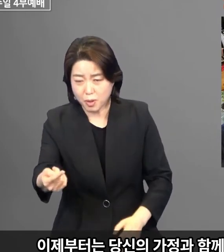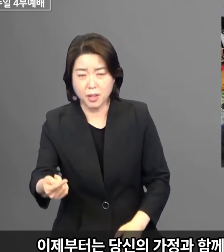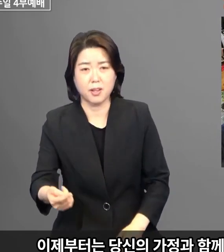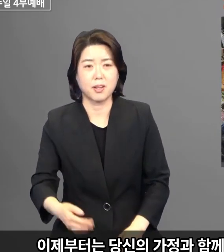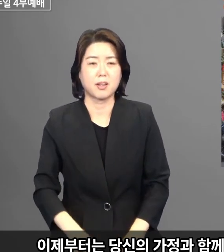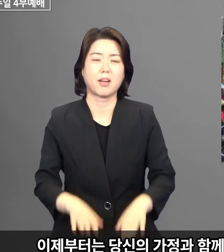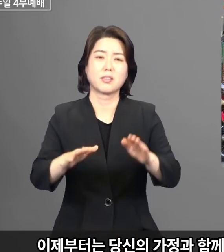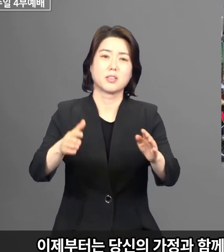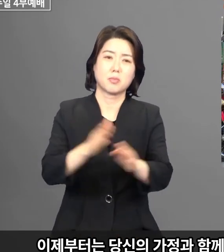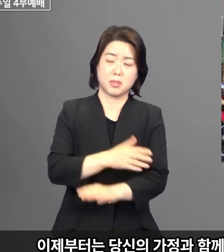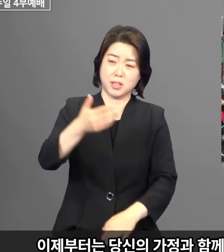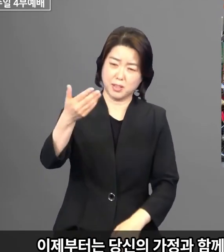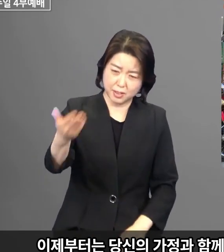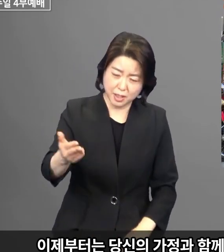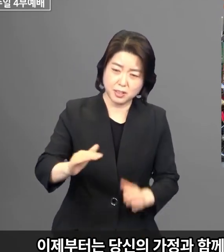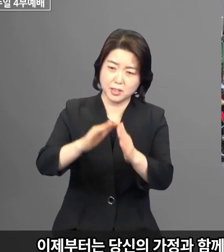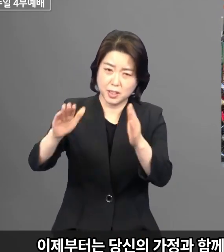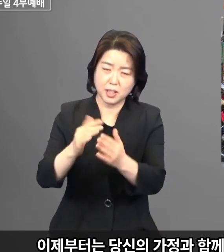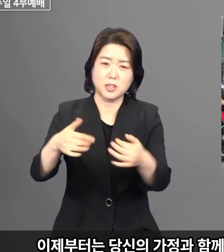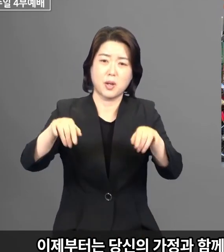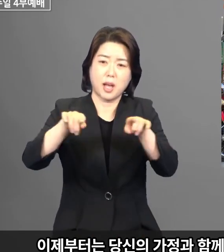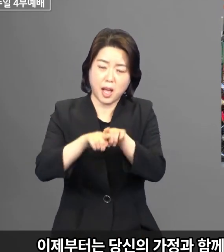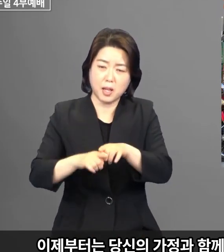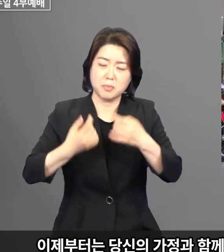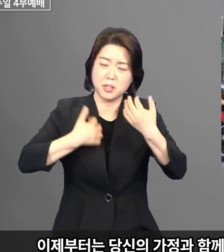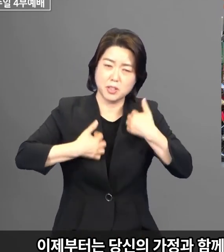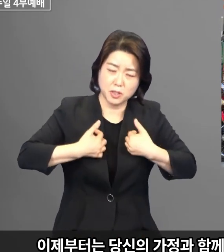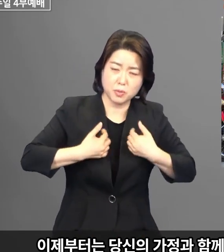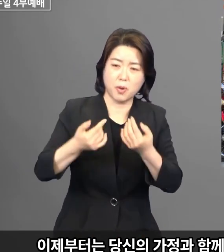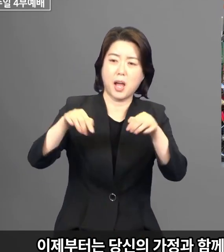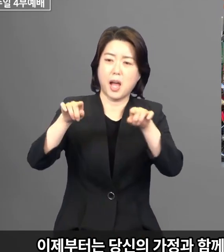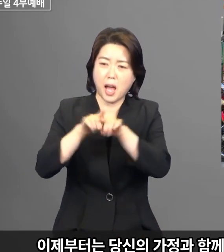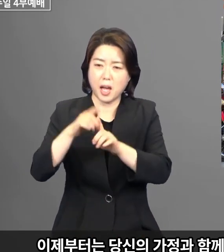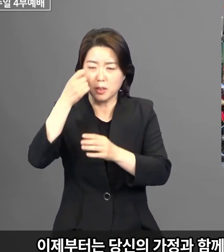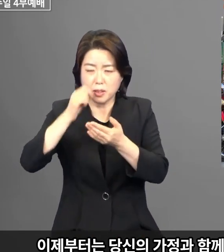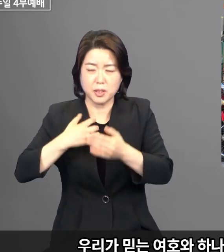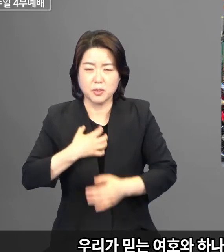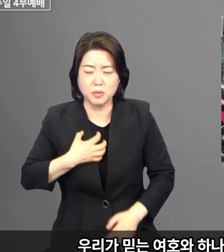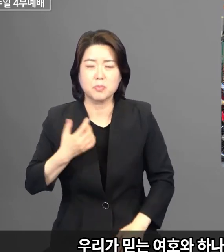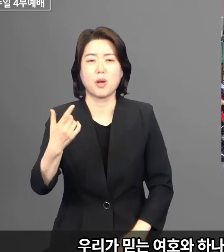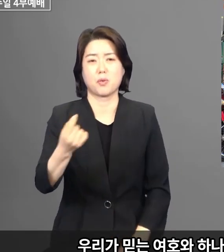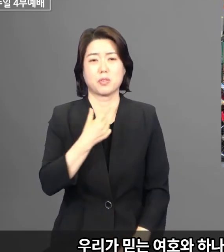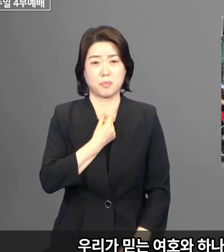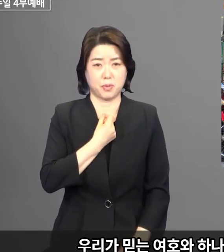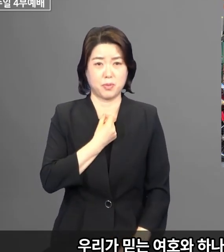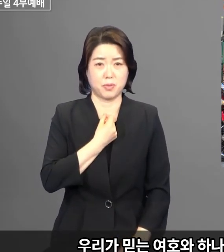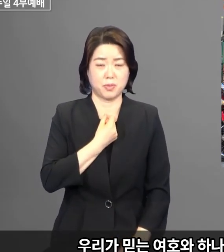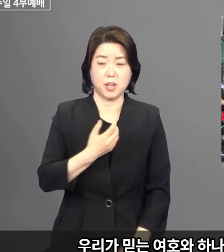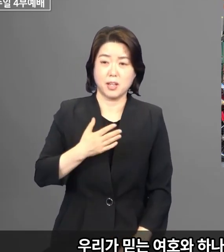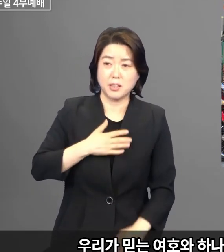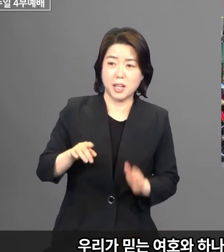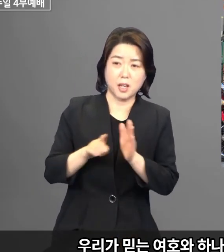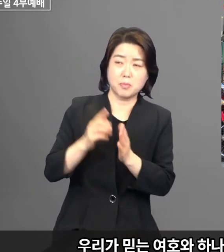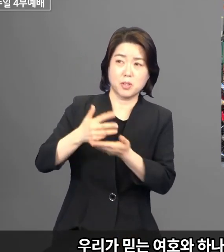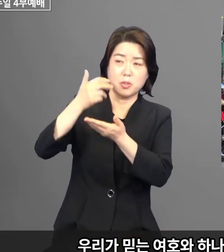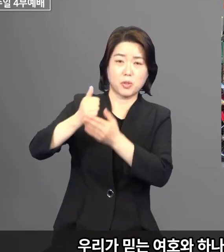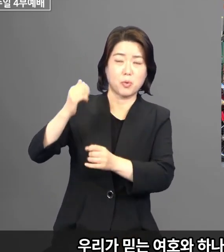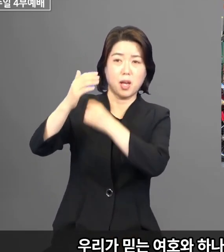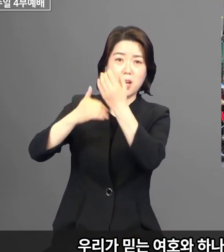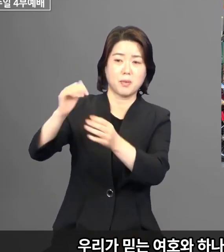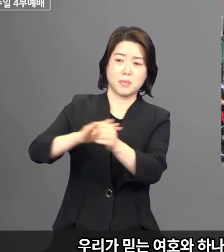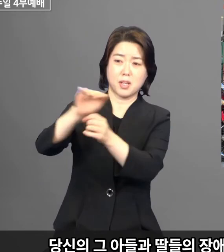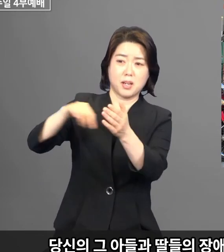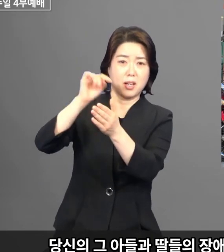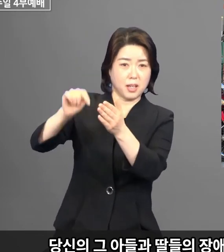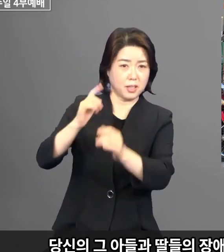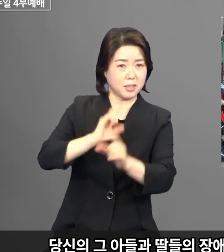이제부터는 당신의 가정과 함께 즐거워하고 함께 슬퍼할 거라고, 우리가 믿는 여호와 하나님의 사랑 안에서